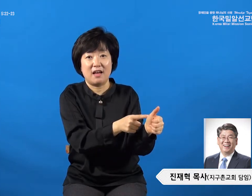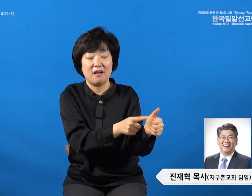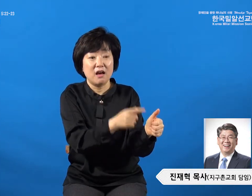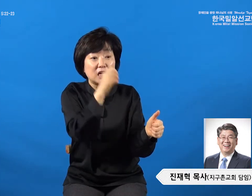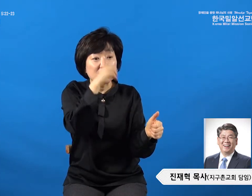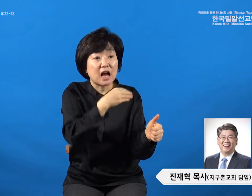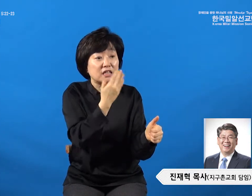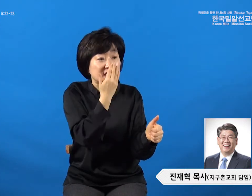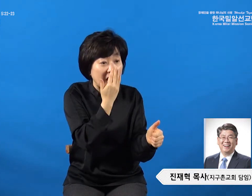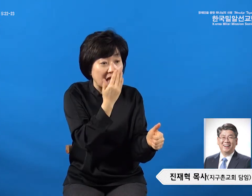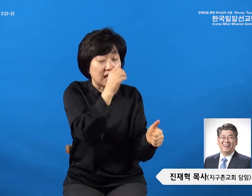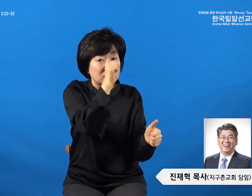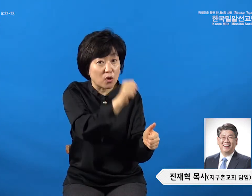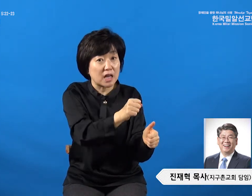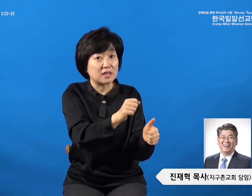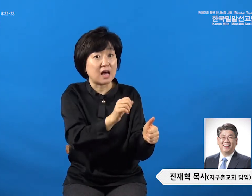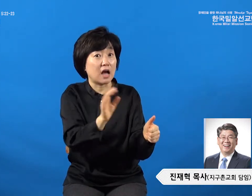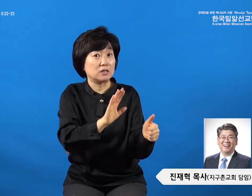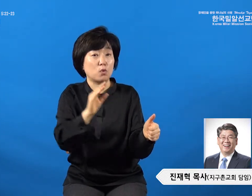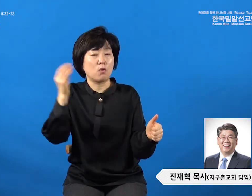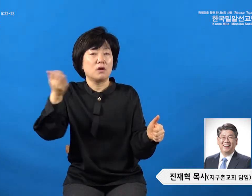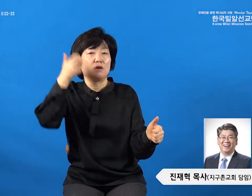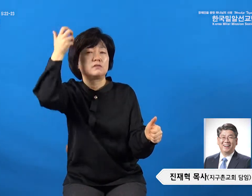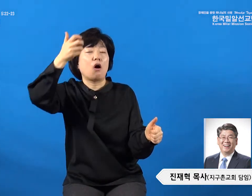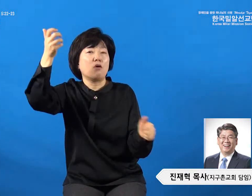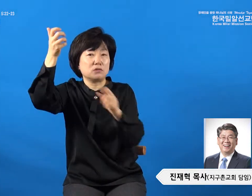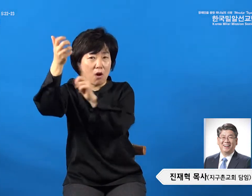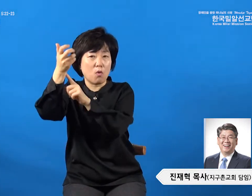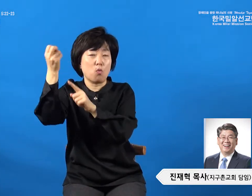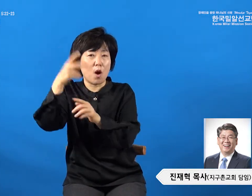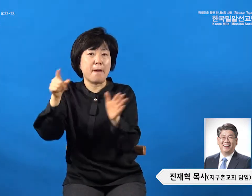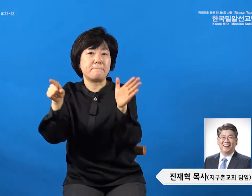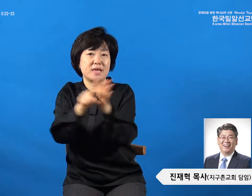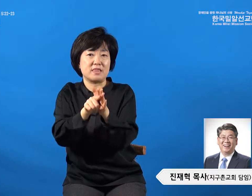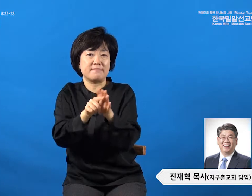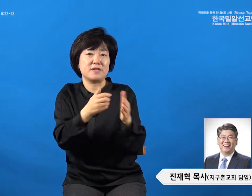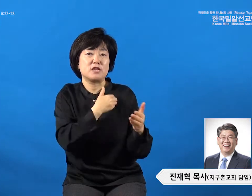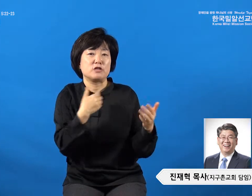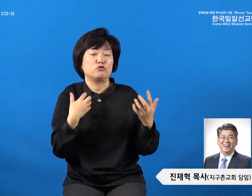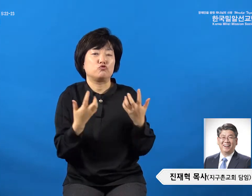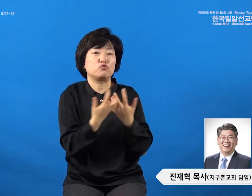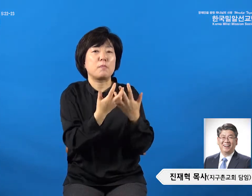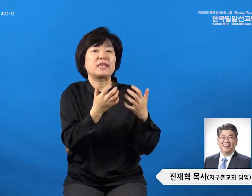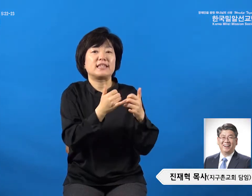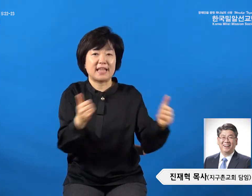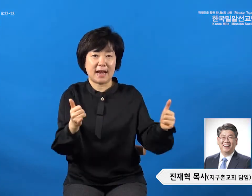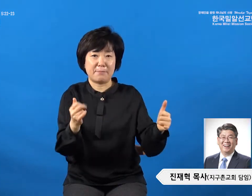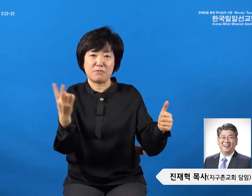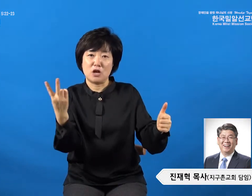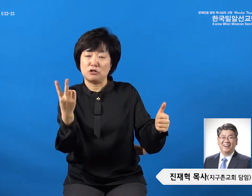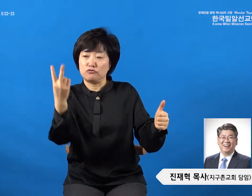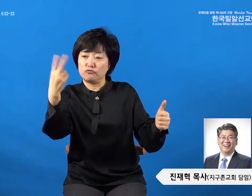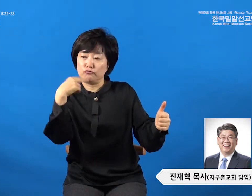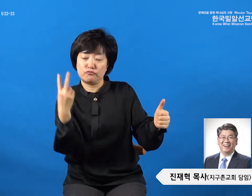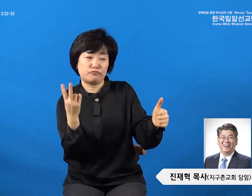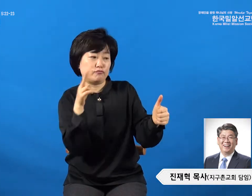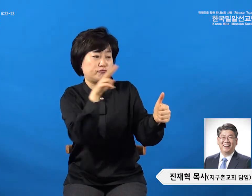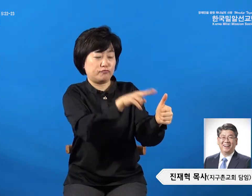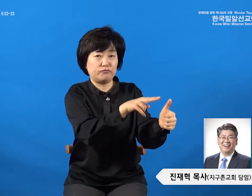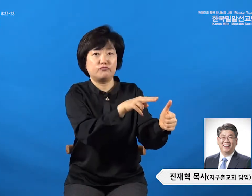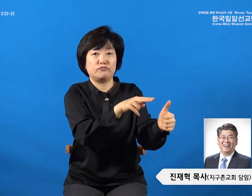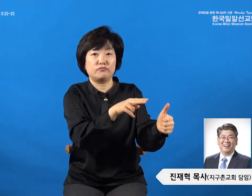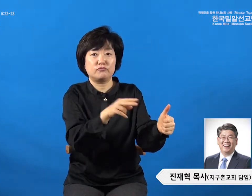그런데 그냥 착할 수가 없어요. 성령과 믿음이 충만한 사람이라. 바로 성령과